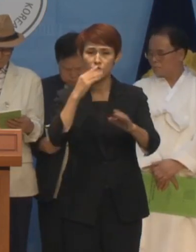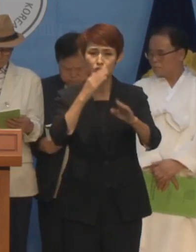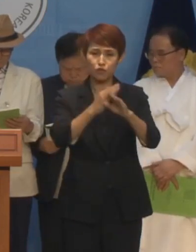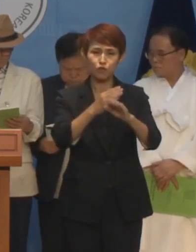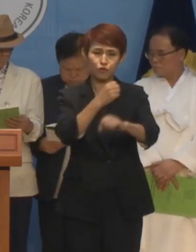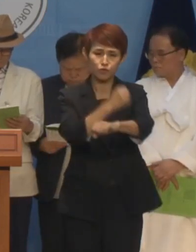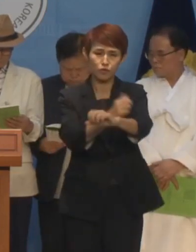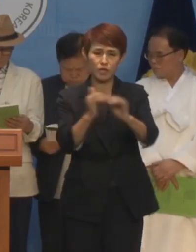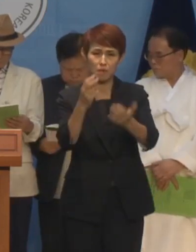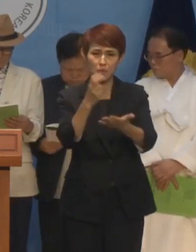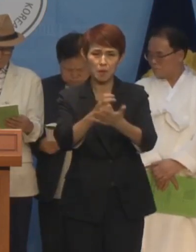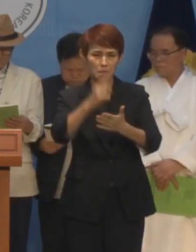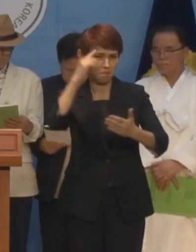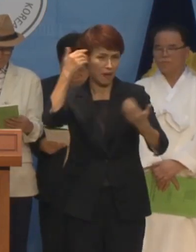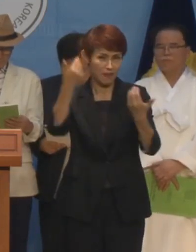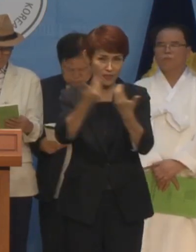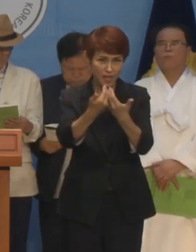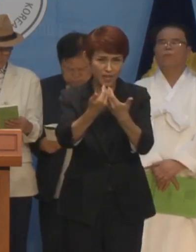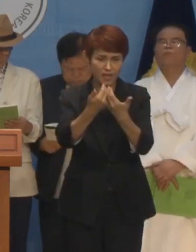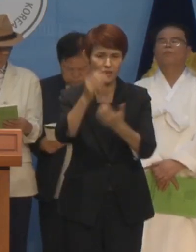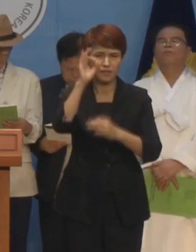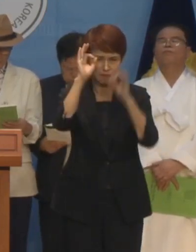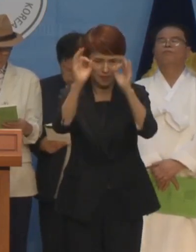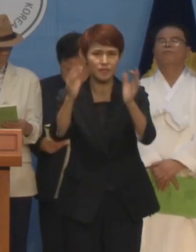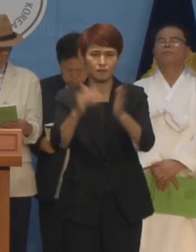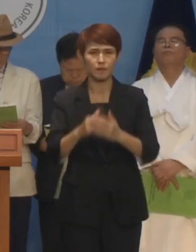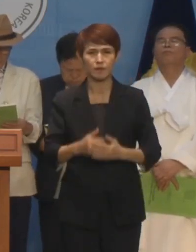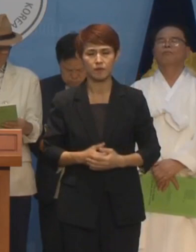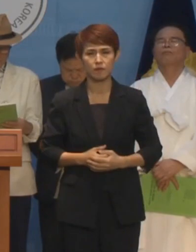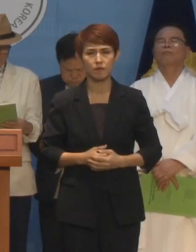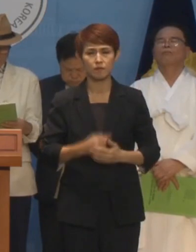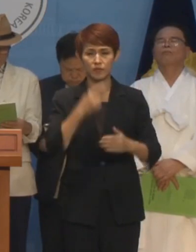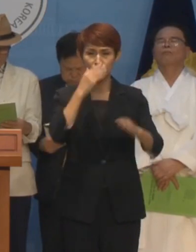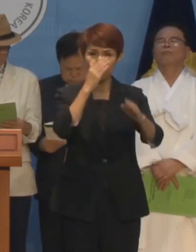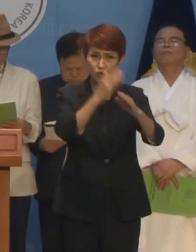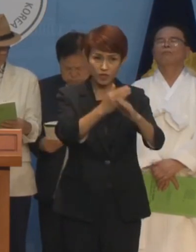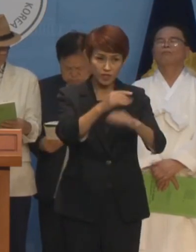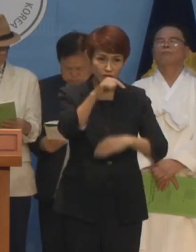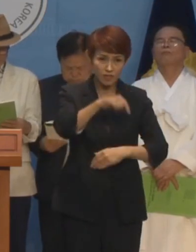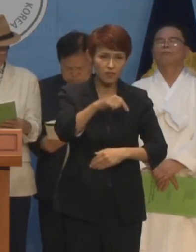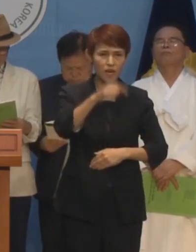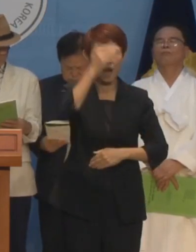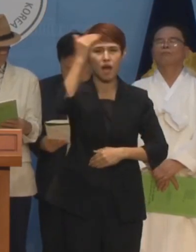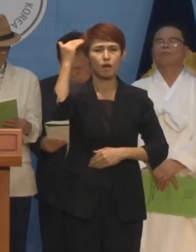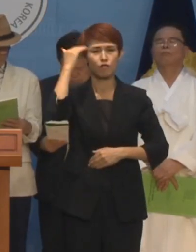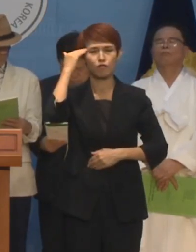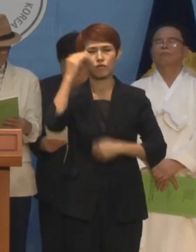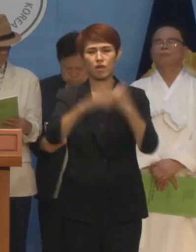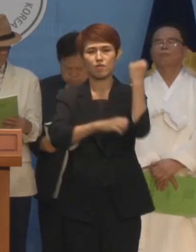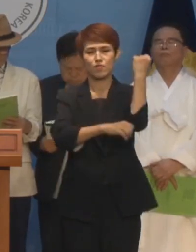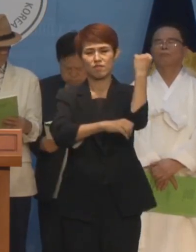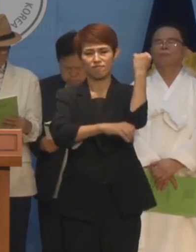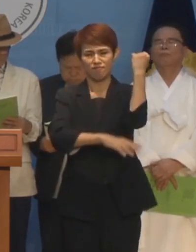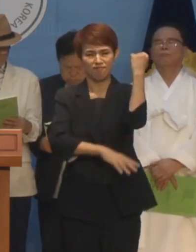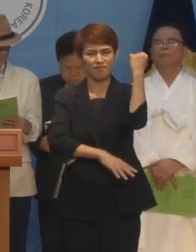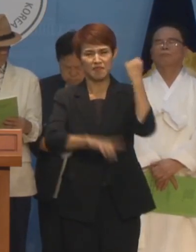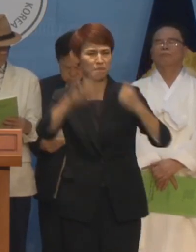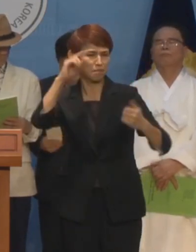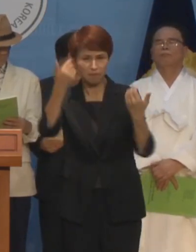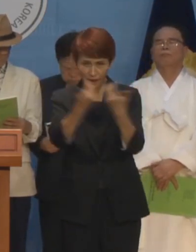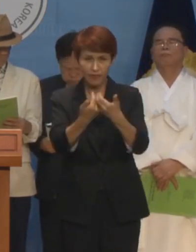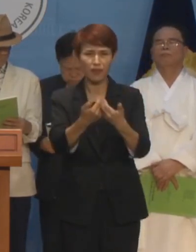소리를 들어왔다. 이들은 민주주의가 우리나라에 정착되는 것 자체를